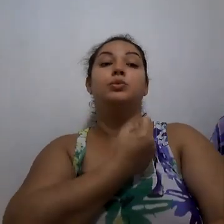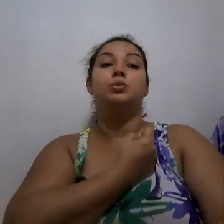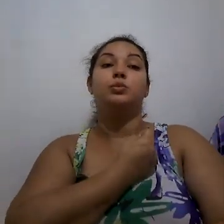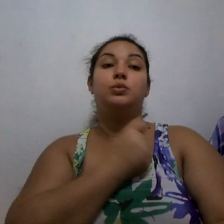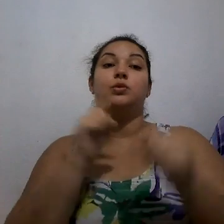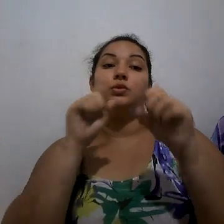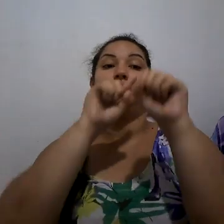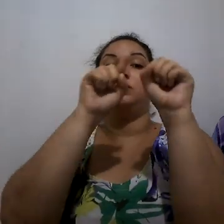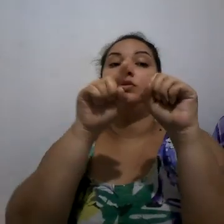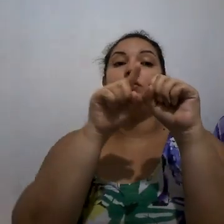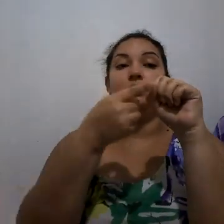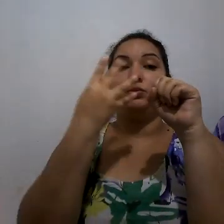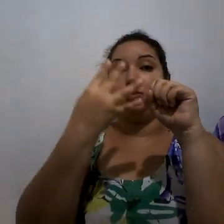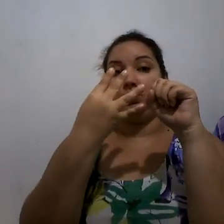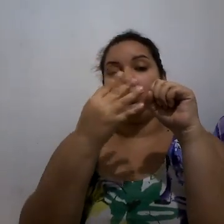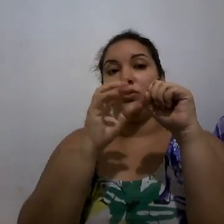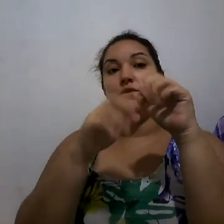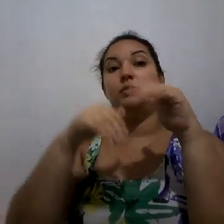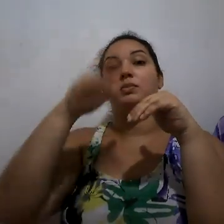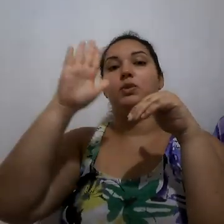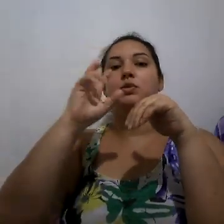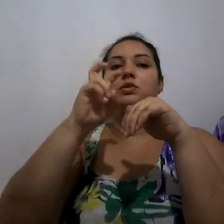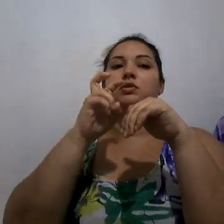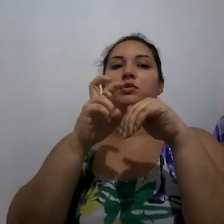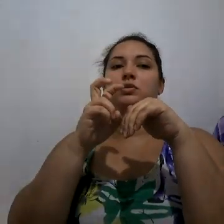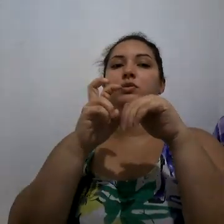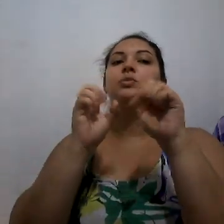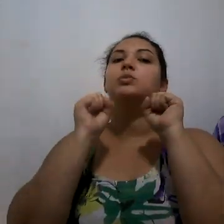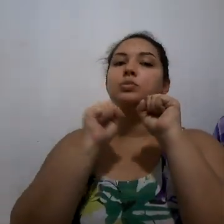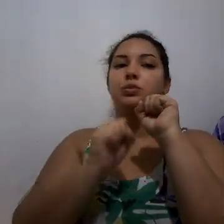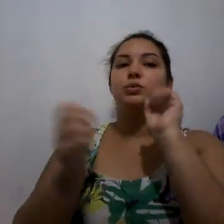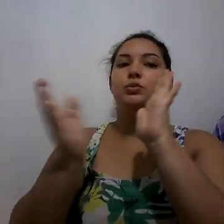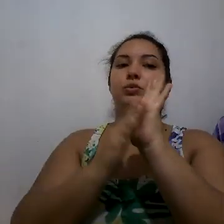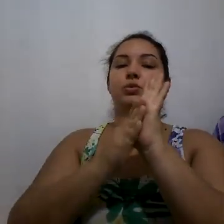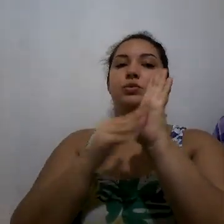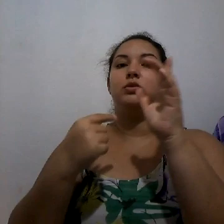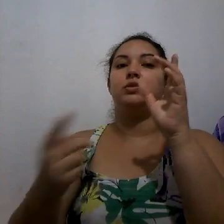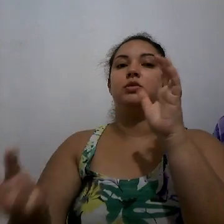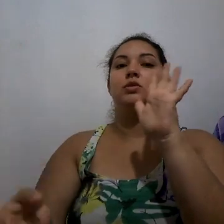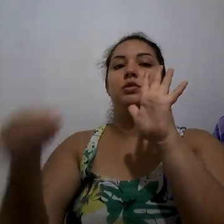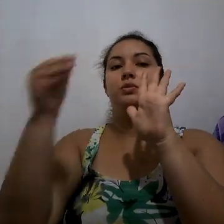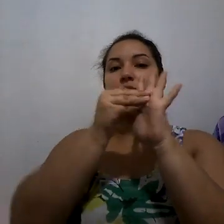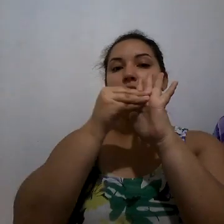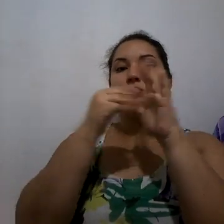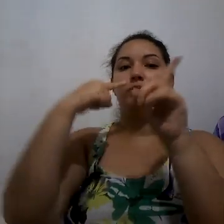depois do 4 é maior que 5, então eu posso jogar um para cá e chamar de 5. Então ficou 9,5.